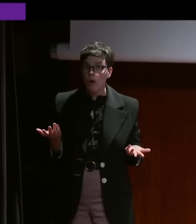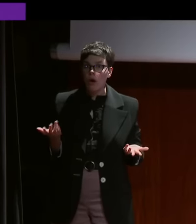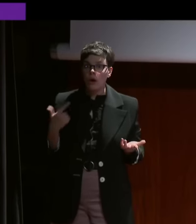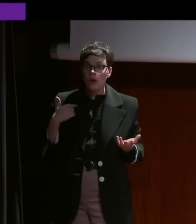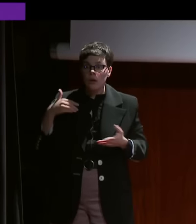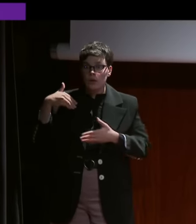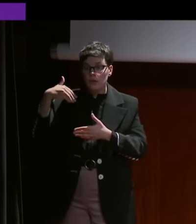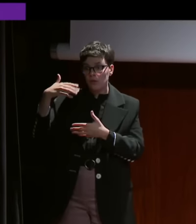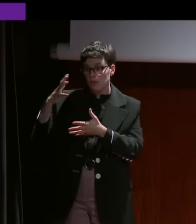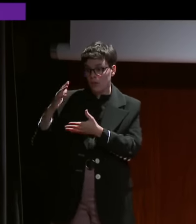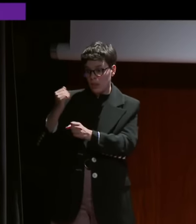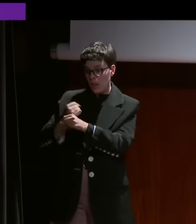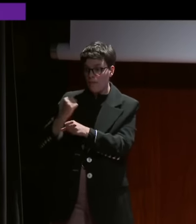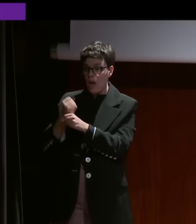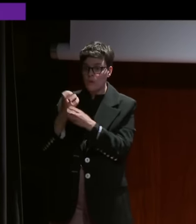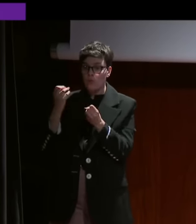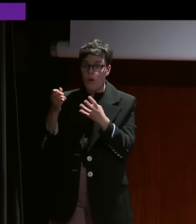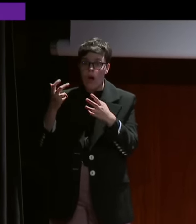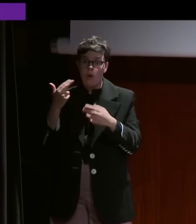honnêtement,